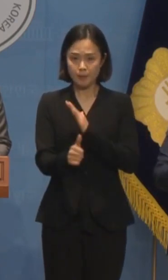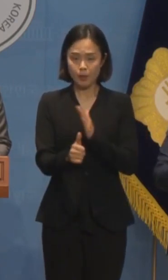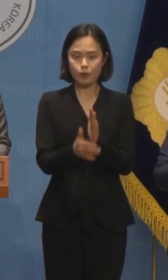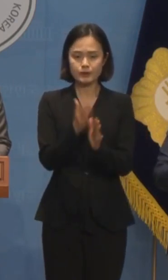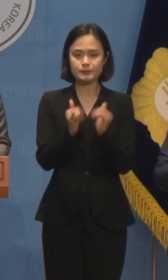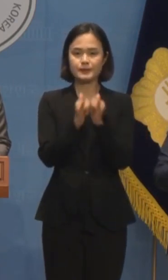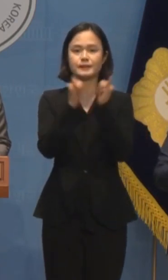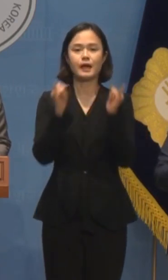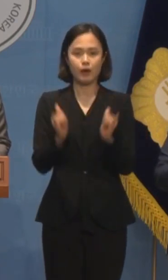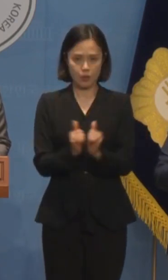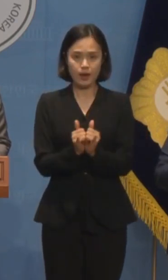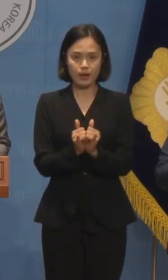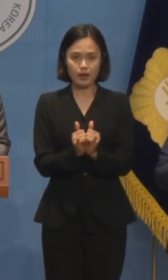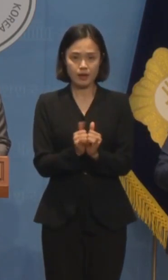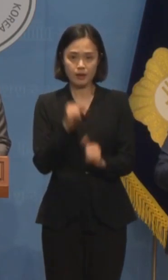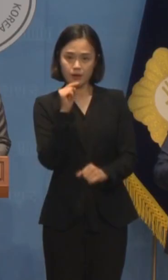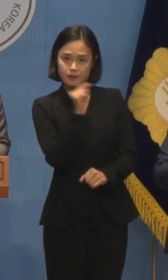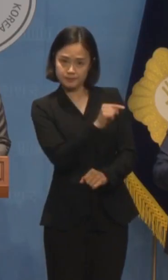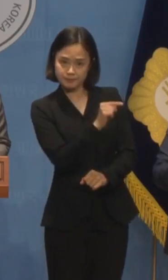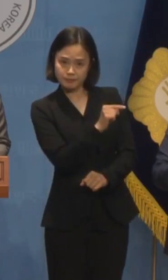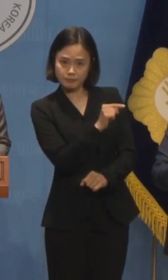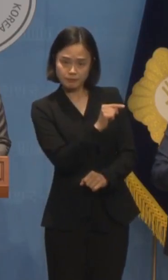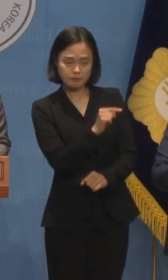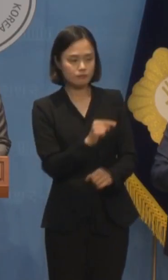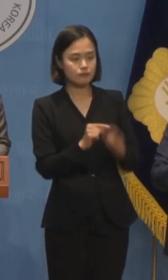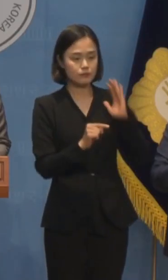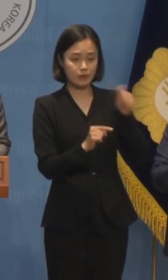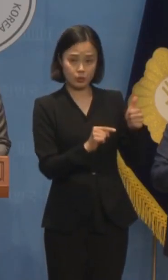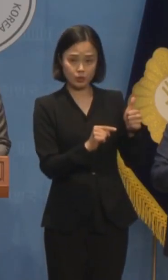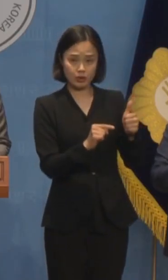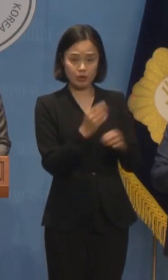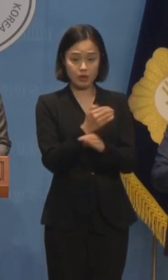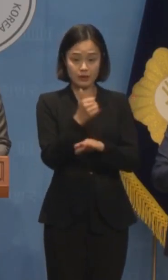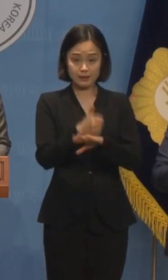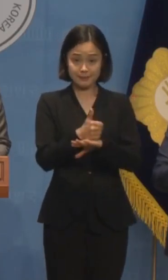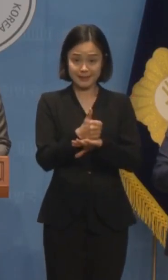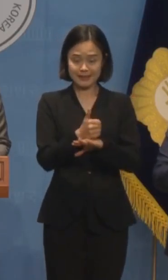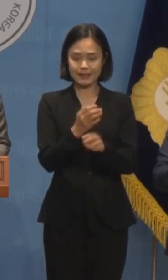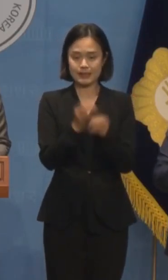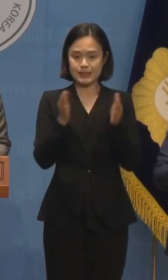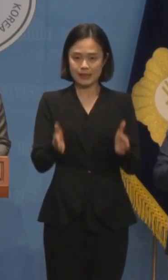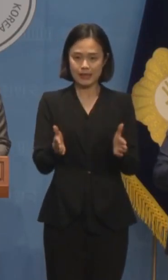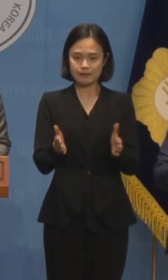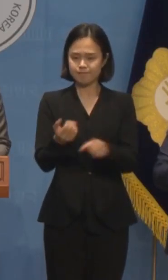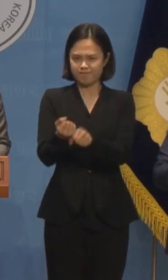윤석열 정권 조기 종식을 위한 임기 2년 단축 개헌을 제안했습니다.